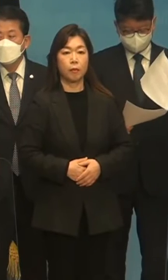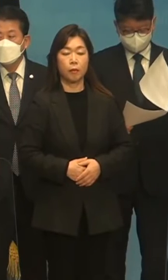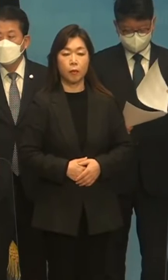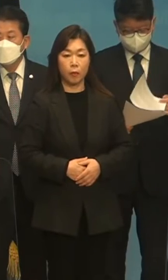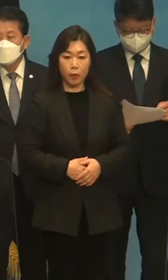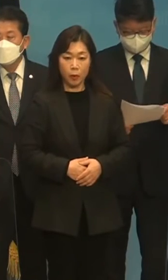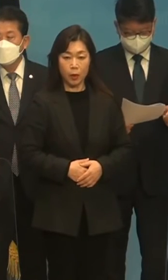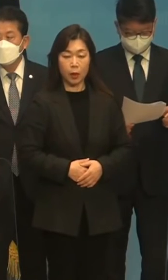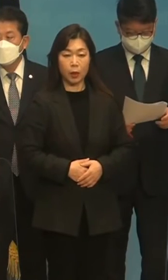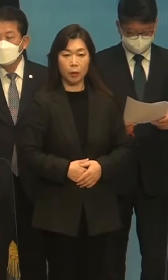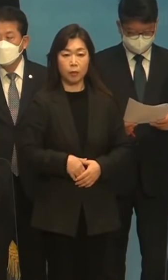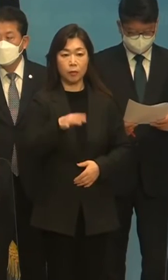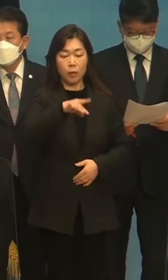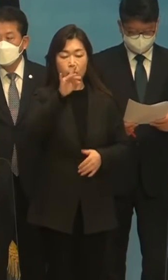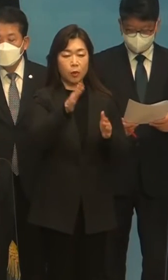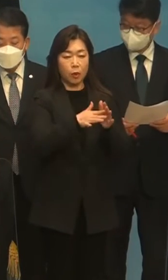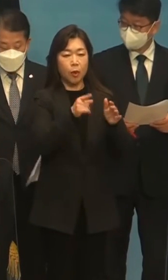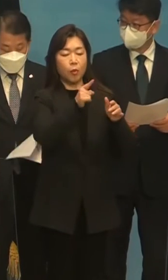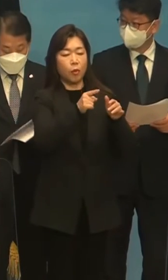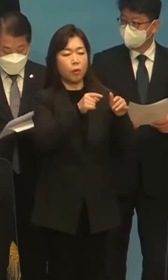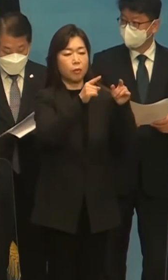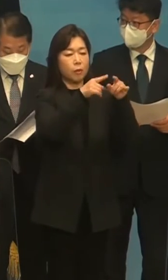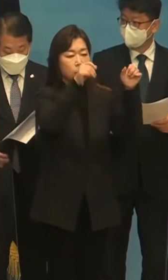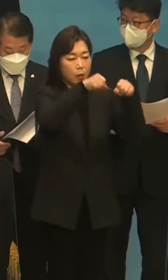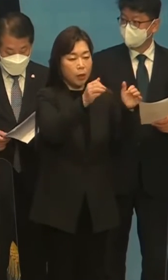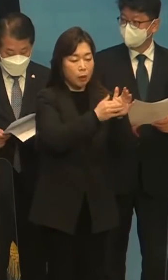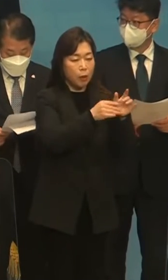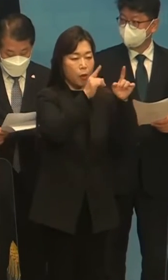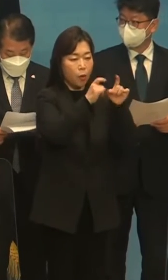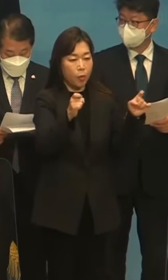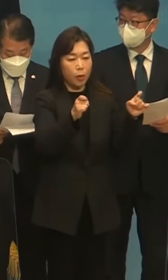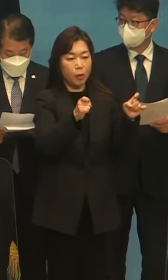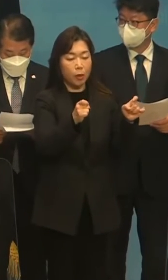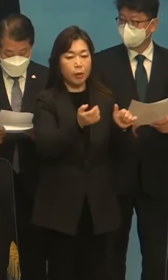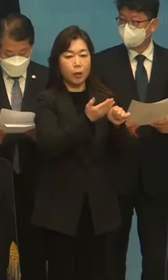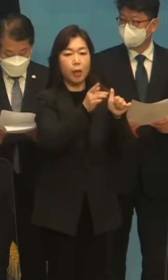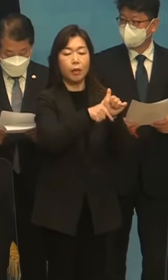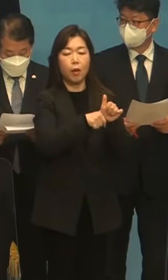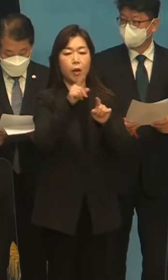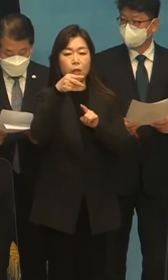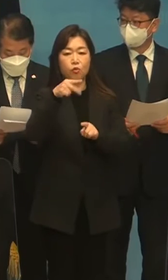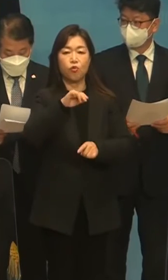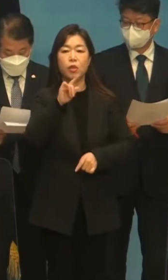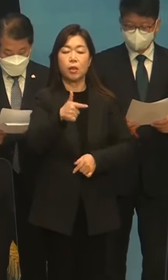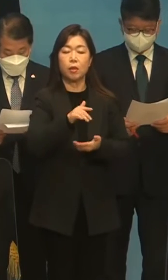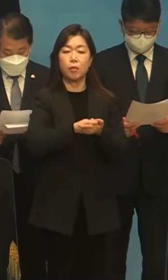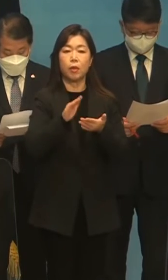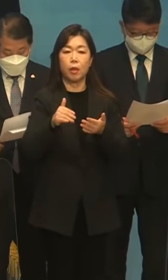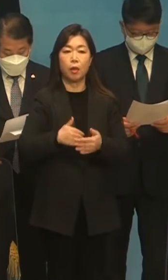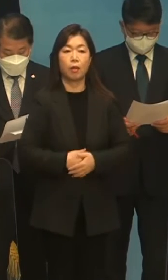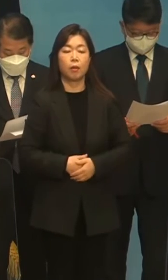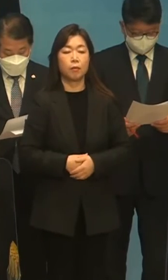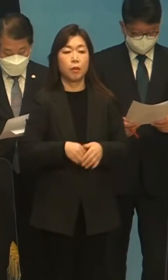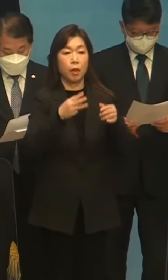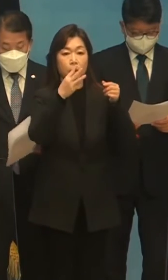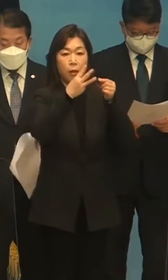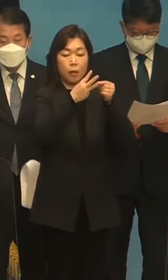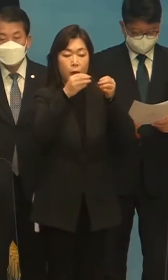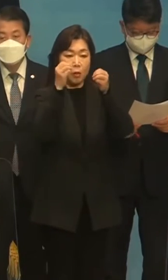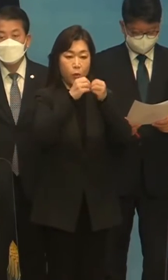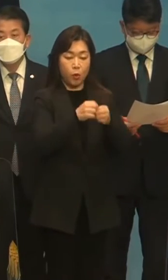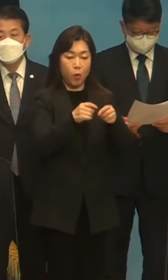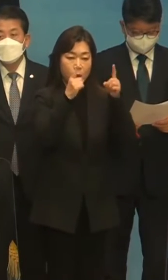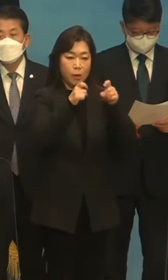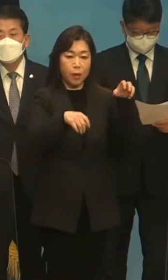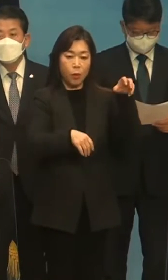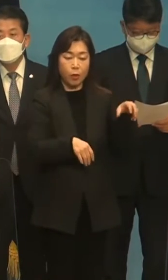네, 10대부터 스님들 법문을 받고 배우면서 자란 비례대표 이수진 의원입니다. 셋째, 전통